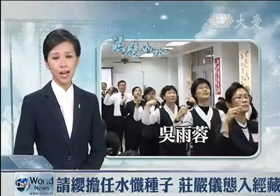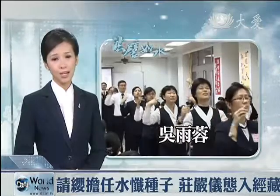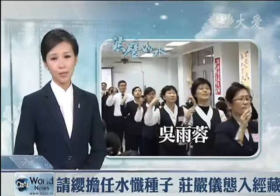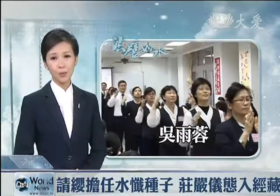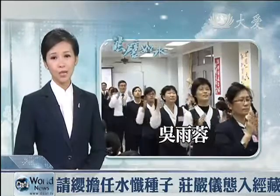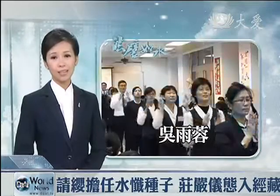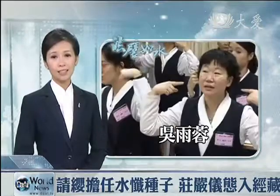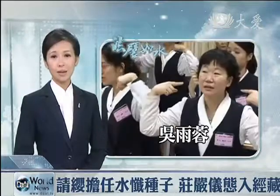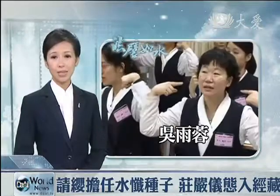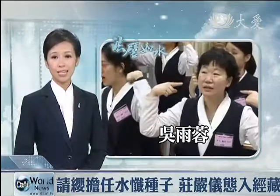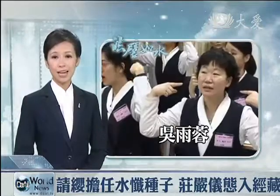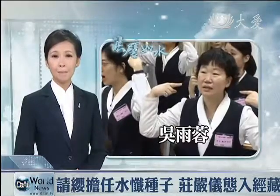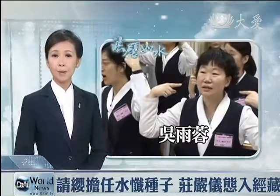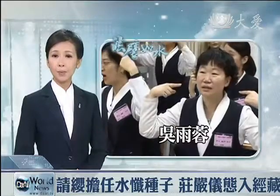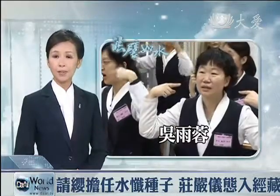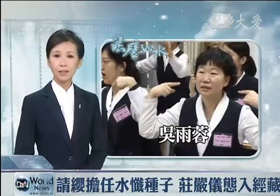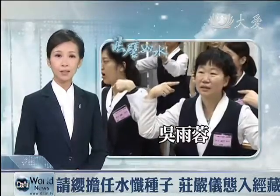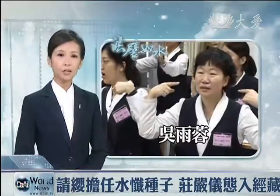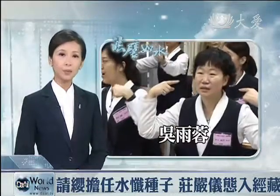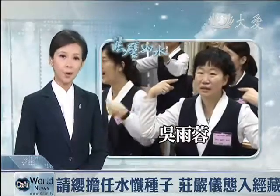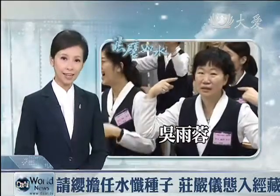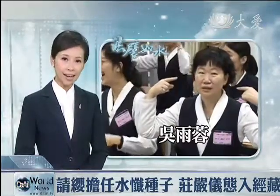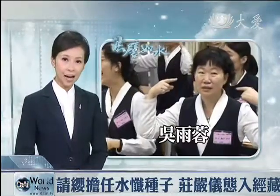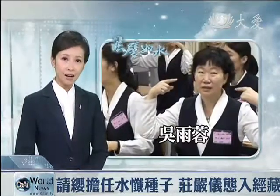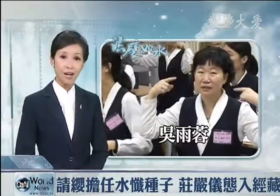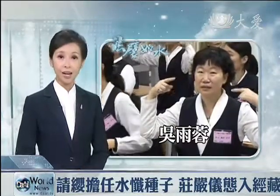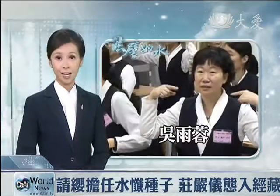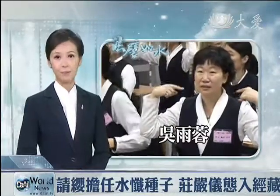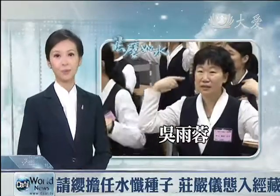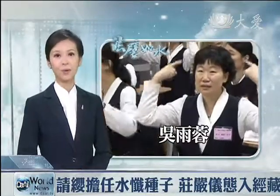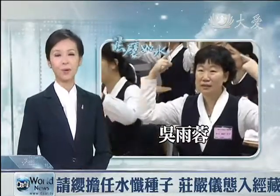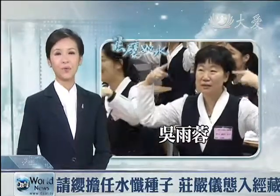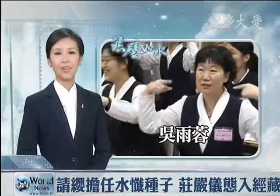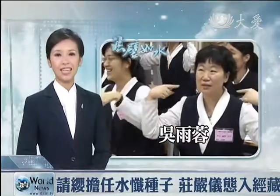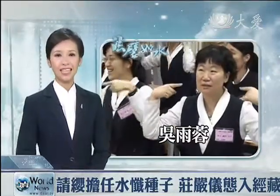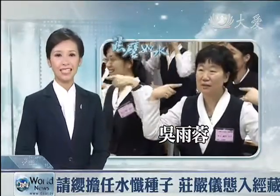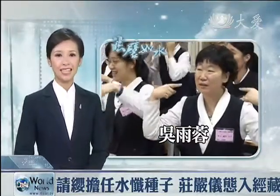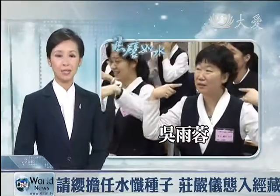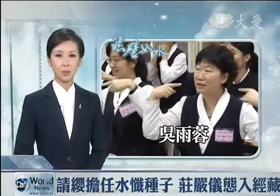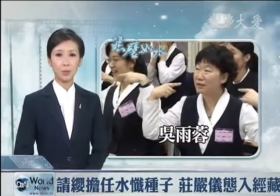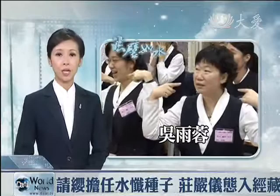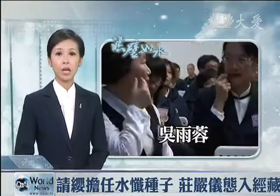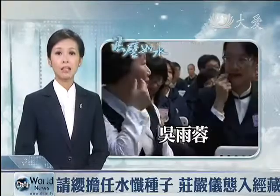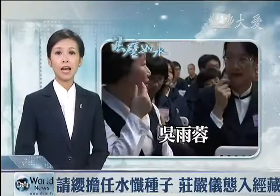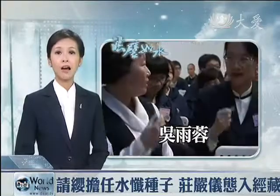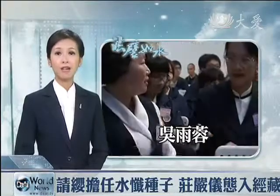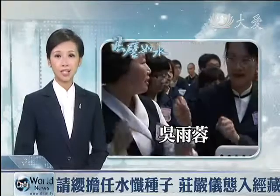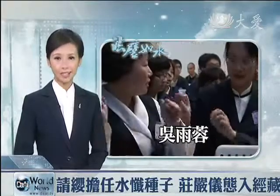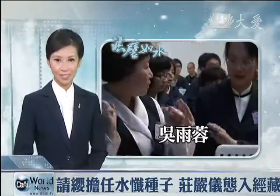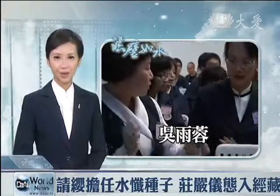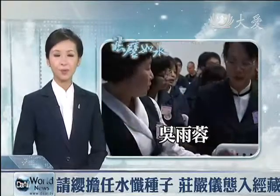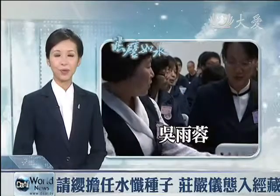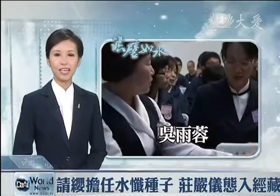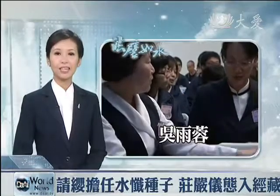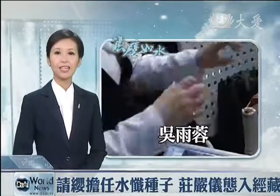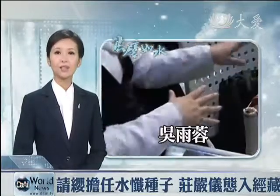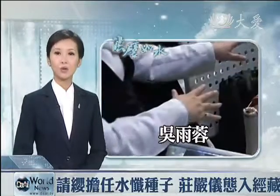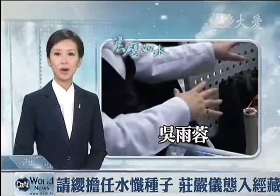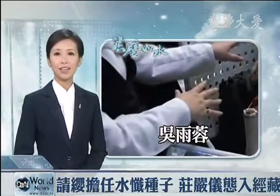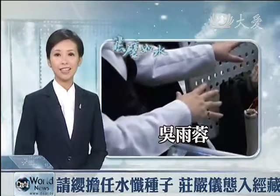诵跟他平常蹦蹦跳跳的团康很不同，因此他学会调整脚步，以更庄严的仪